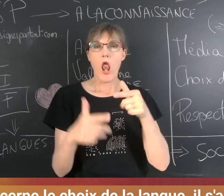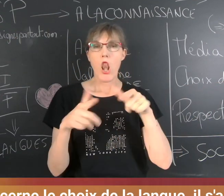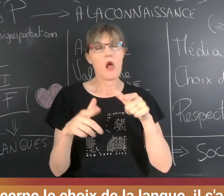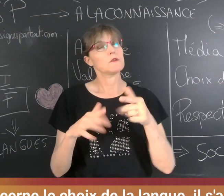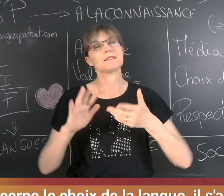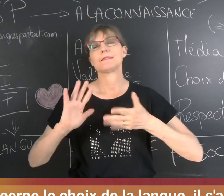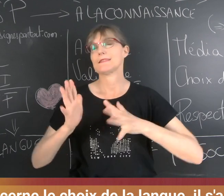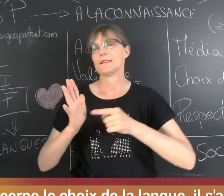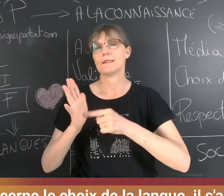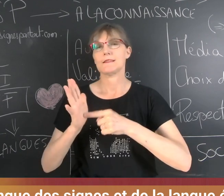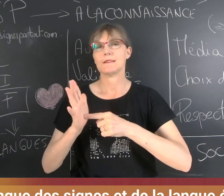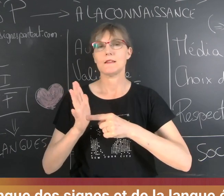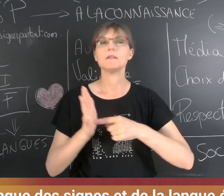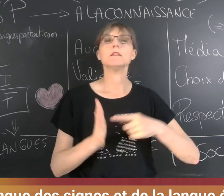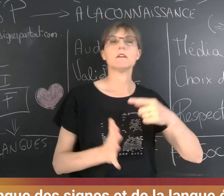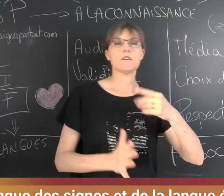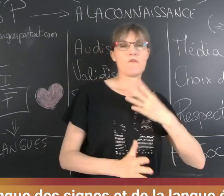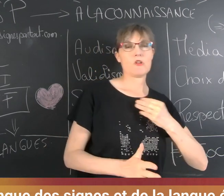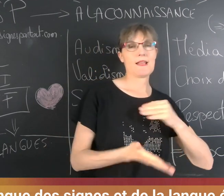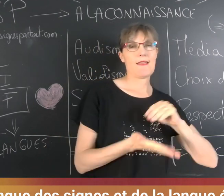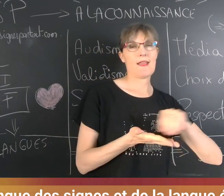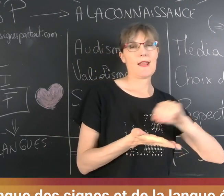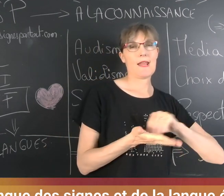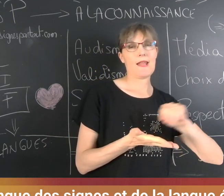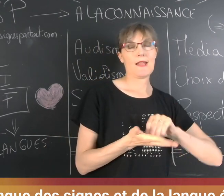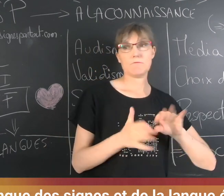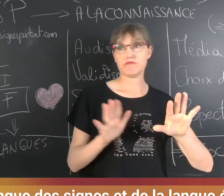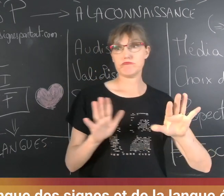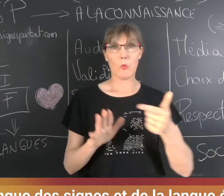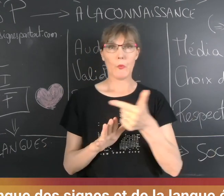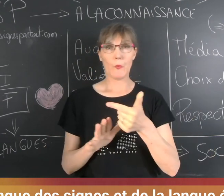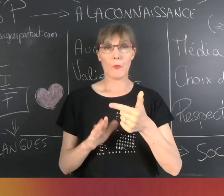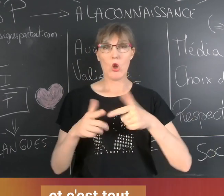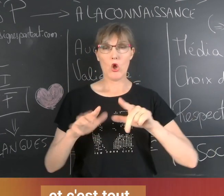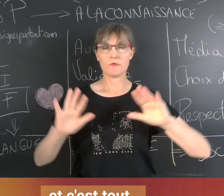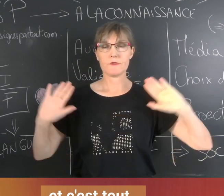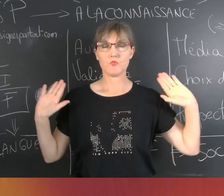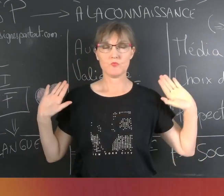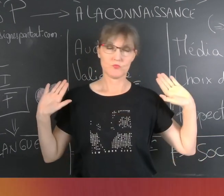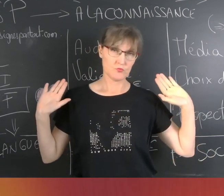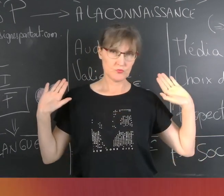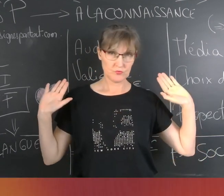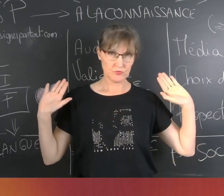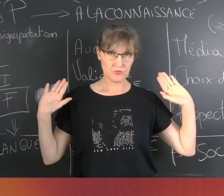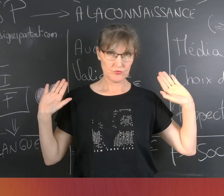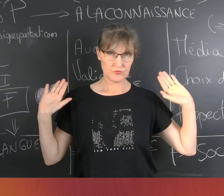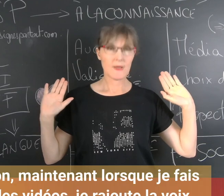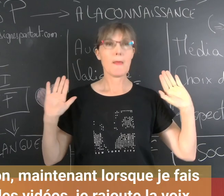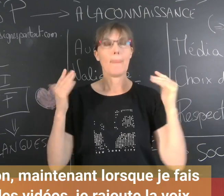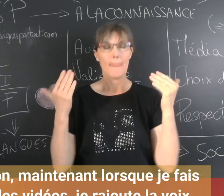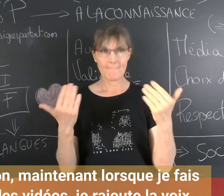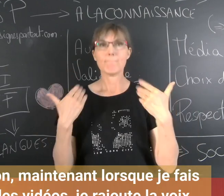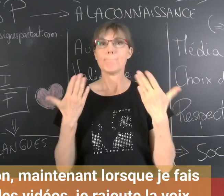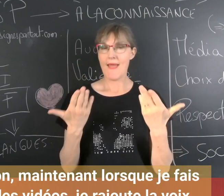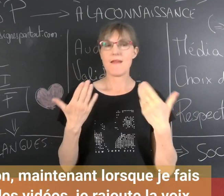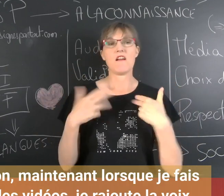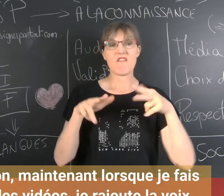En ce qui concerne le choix de la langue, donc, il s'agit bien sûr de la langue des signes et de la langue écrite. Et c'est tout.